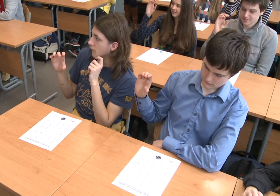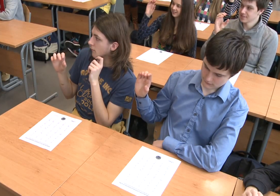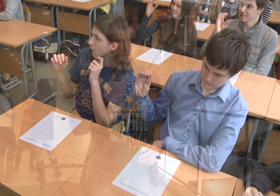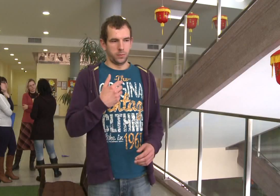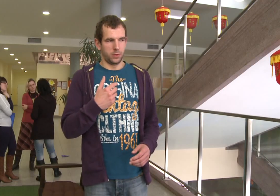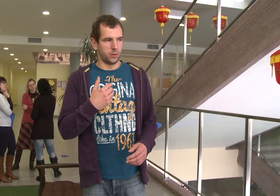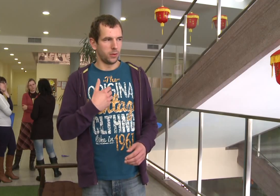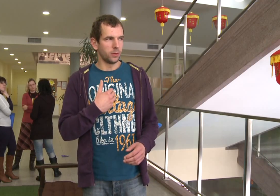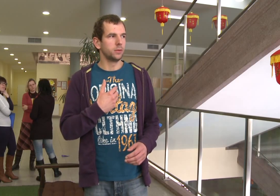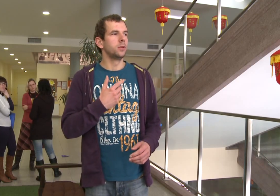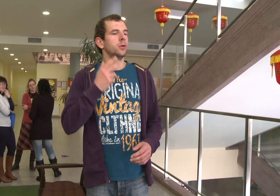Lahko...